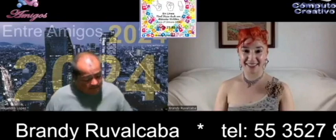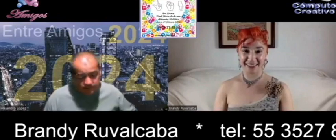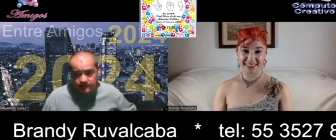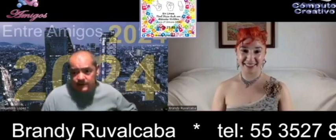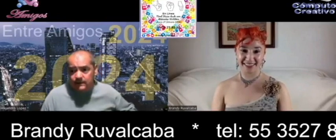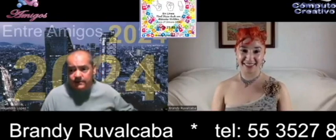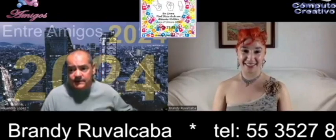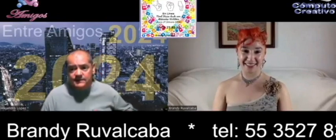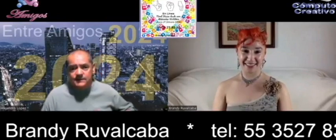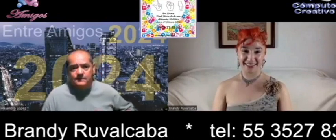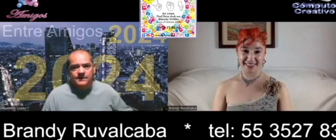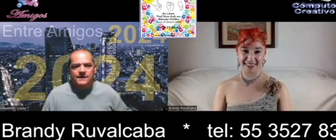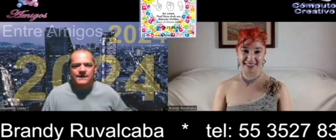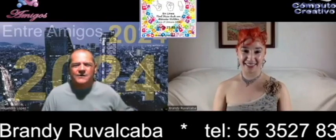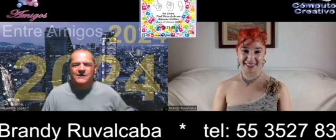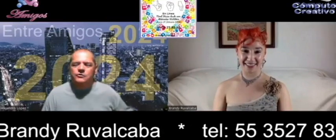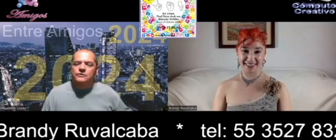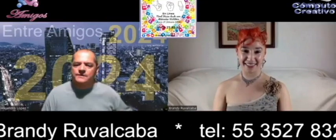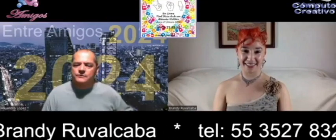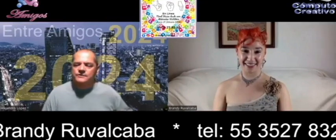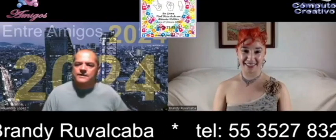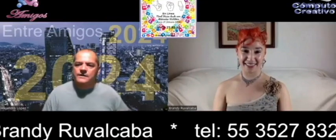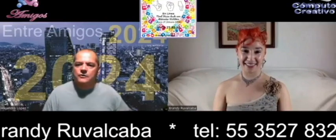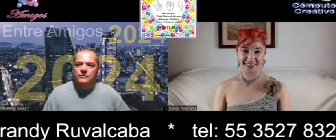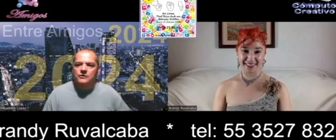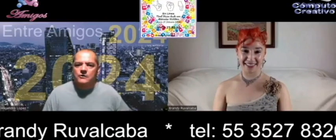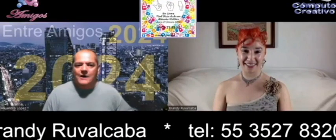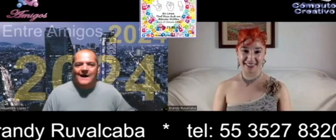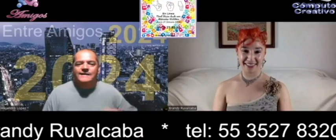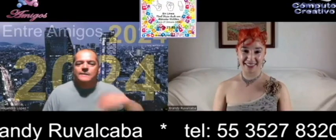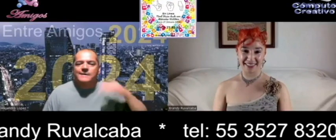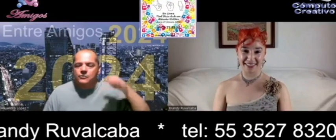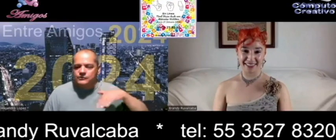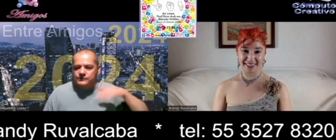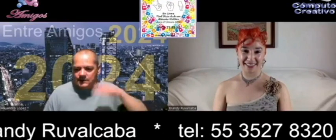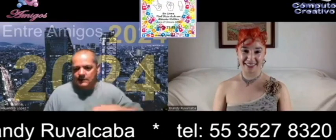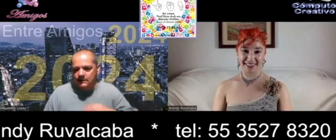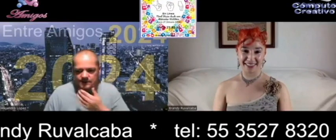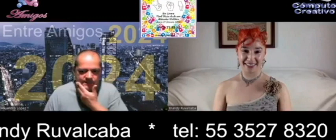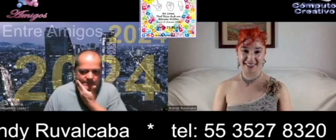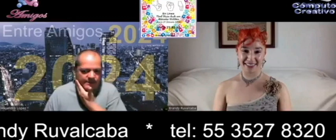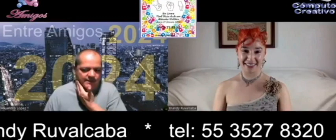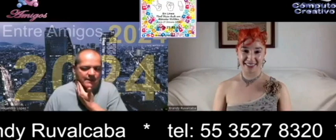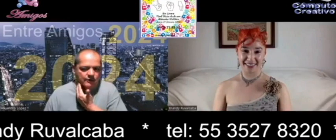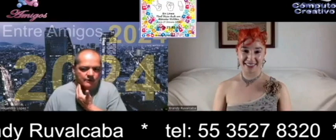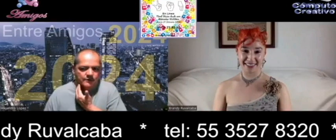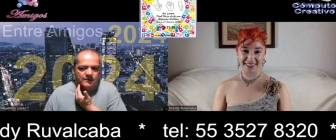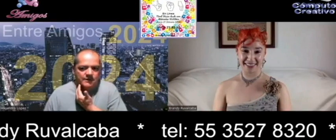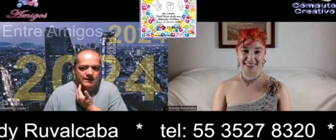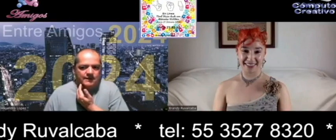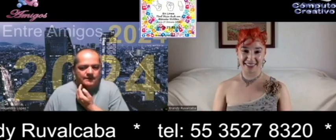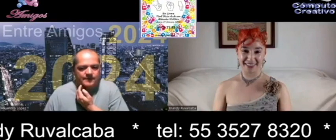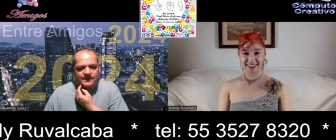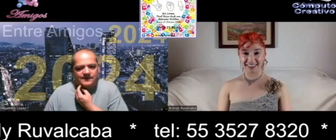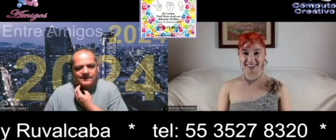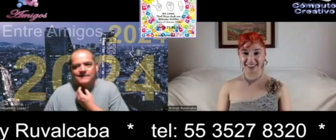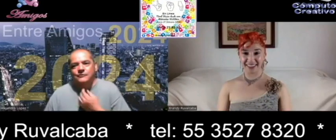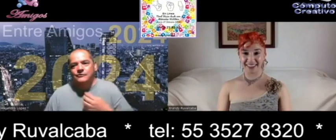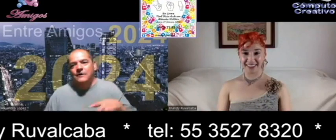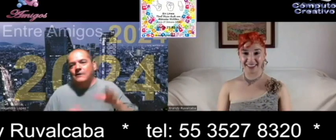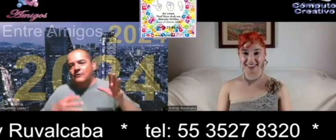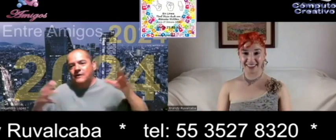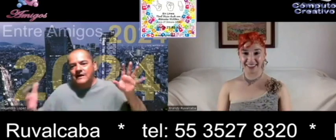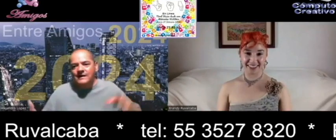en cuestión de la parte sentimental, creo que todos hemos tenido altibajos a nivel sentimental, ¿no? Que de repente